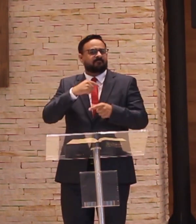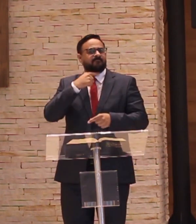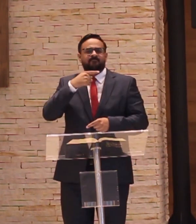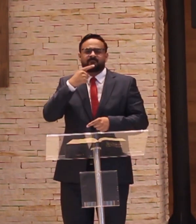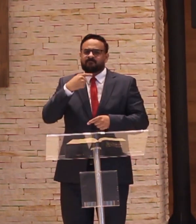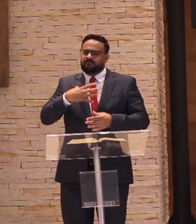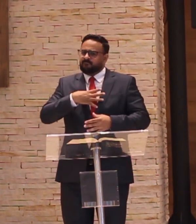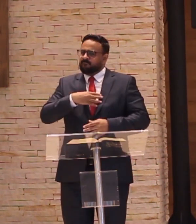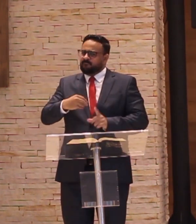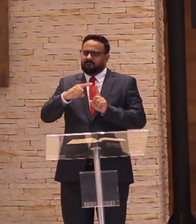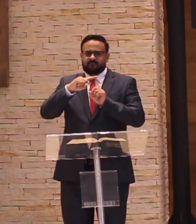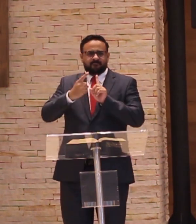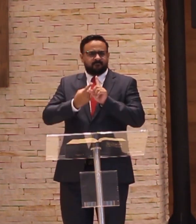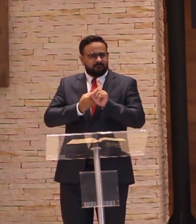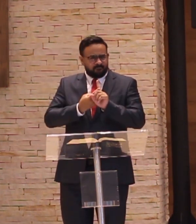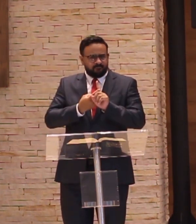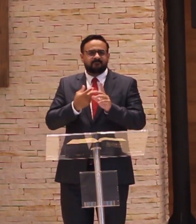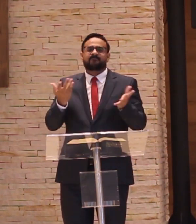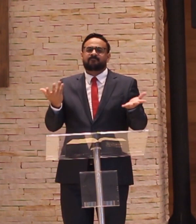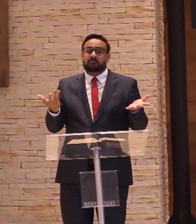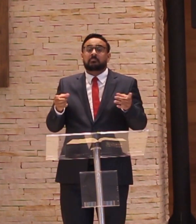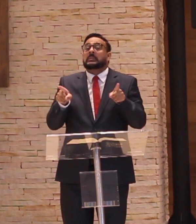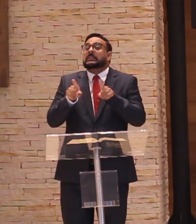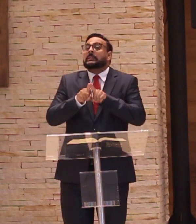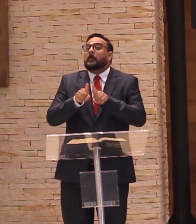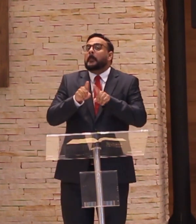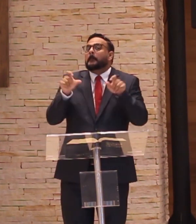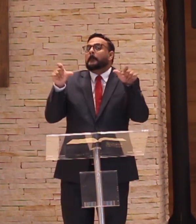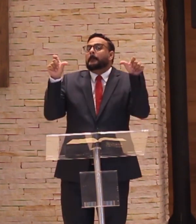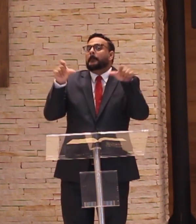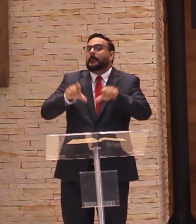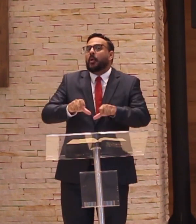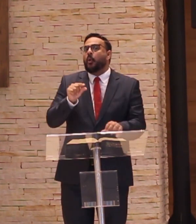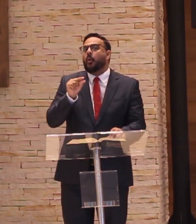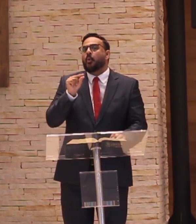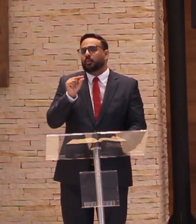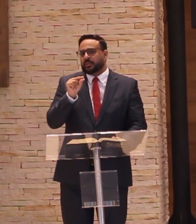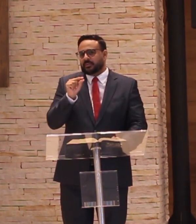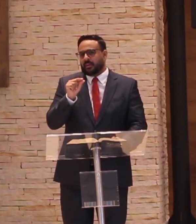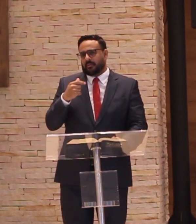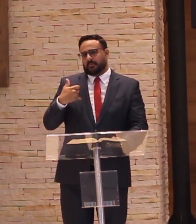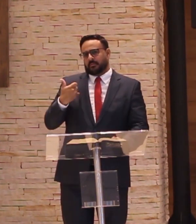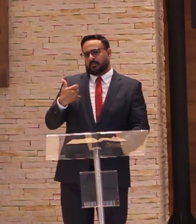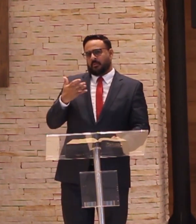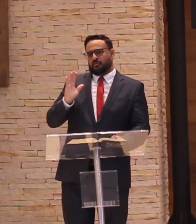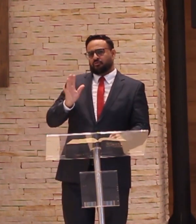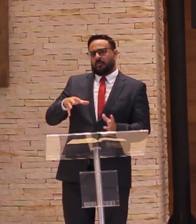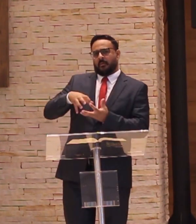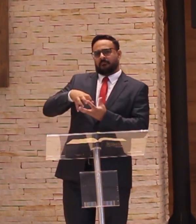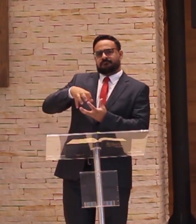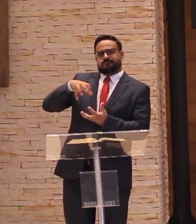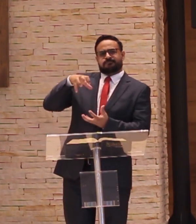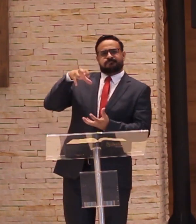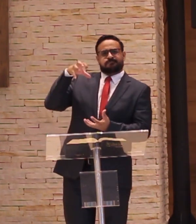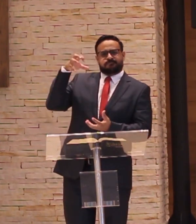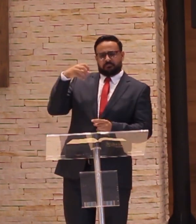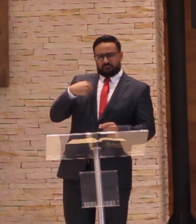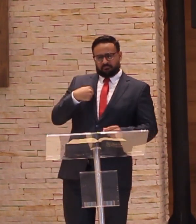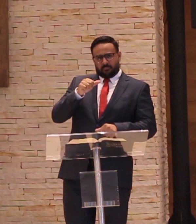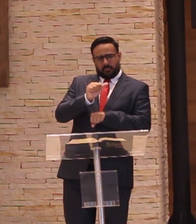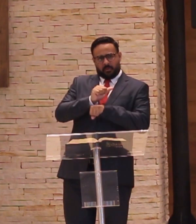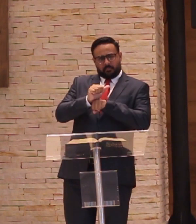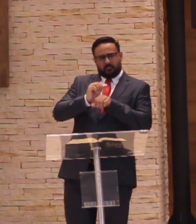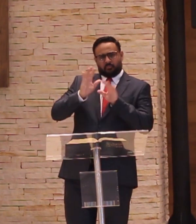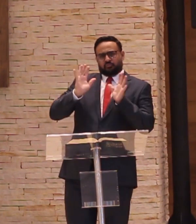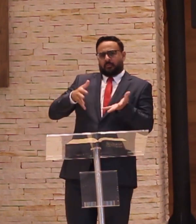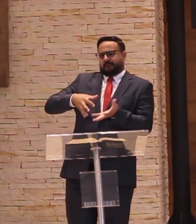Sara teve um problema porque ela não conseguia ter filho. Segundo diz o relato, ela era estéril. E o